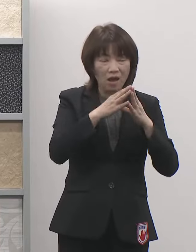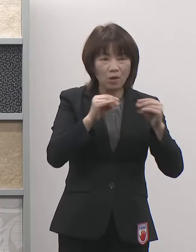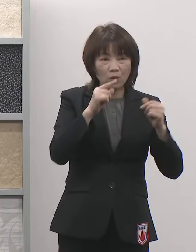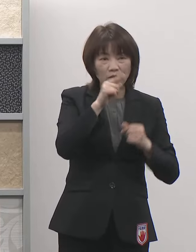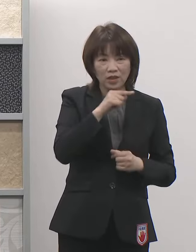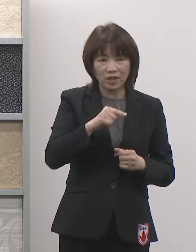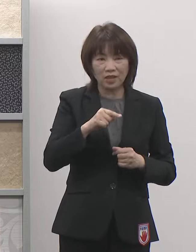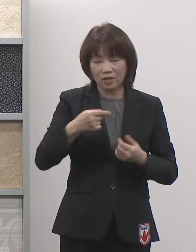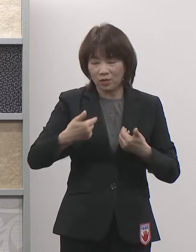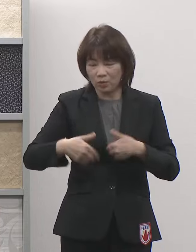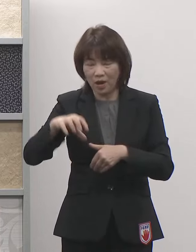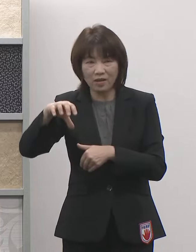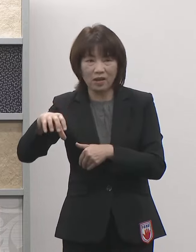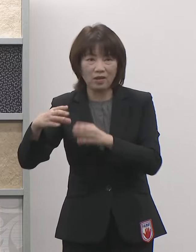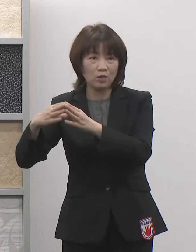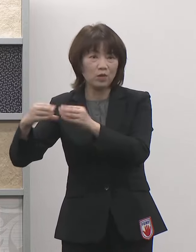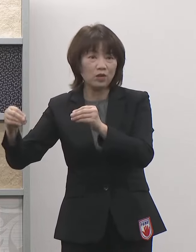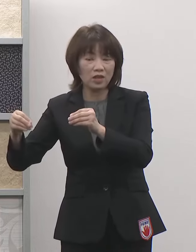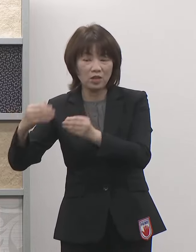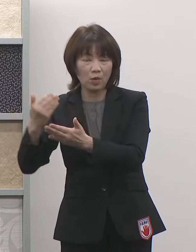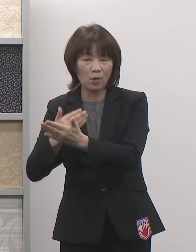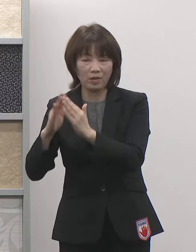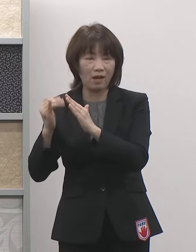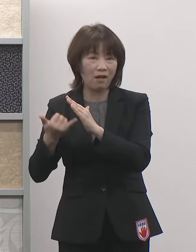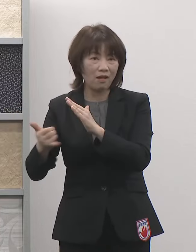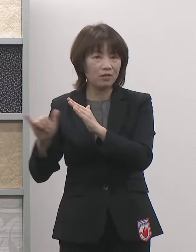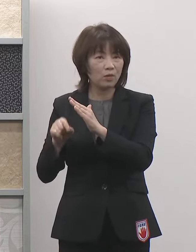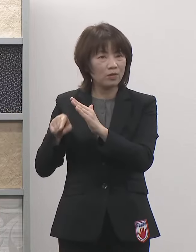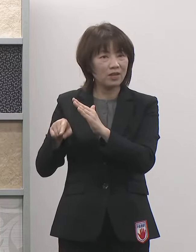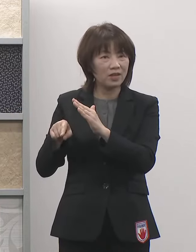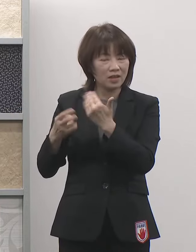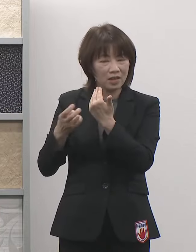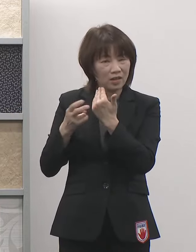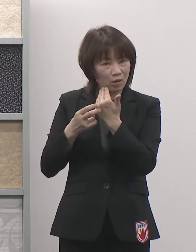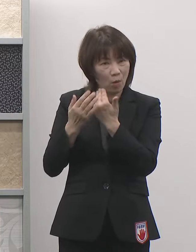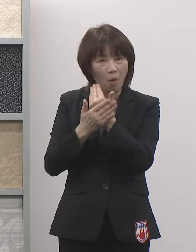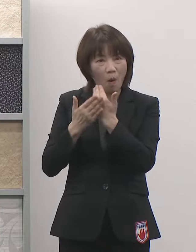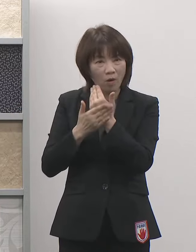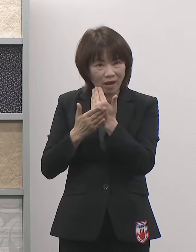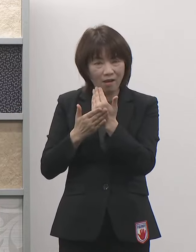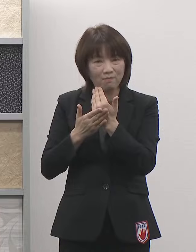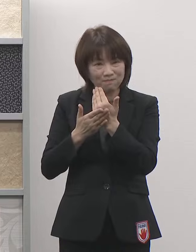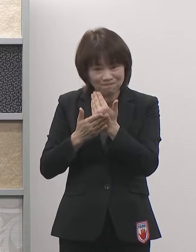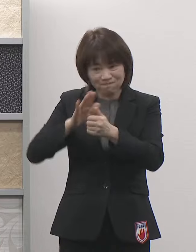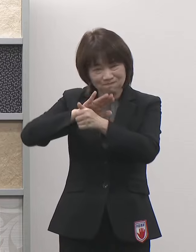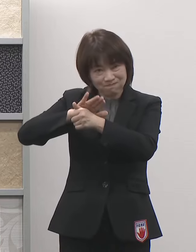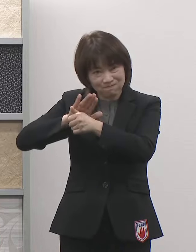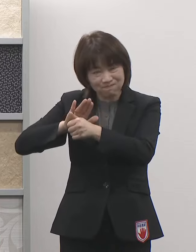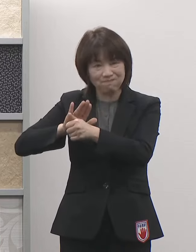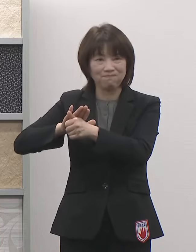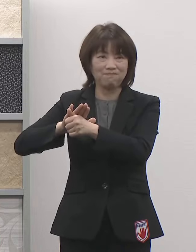の医療保険、ここもですね、現実の稼働になるように、